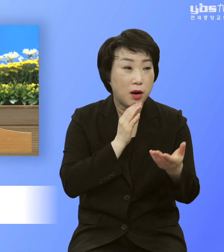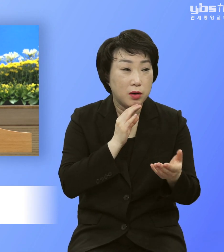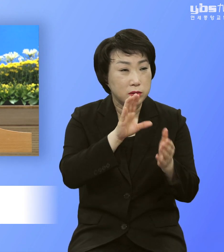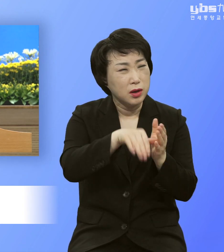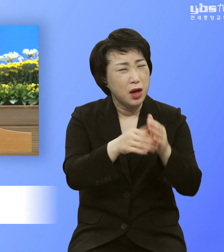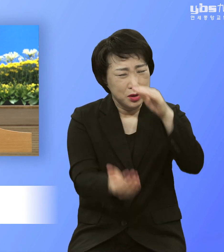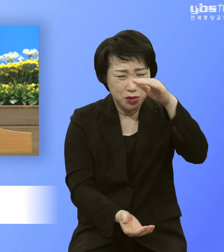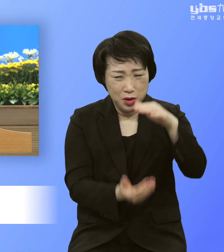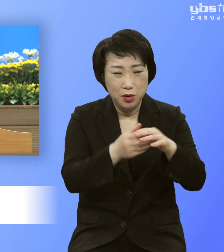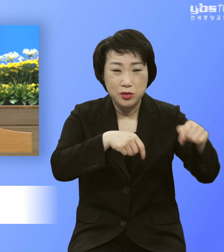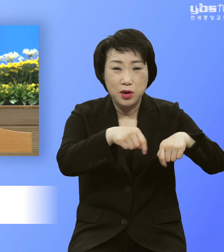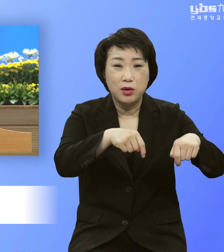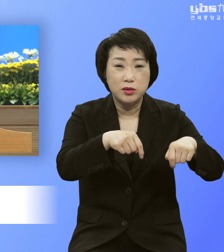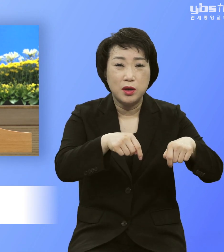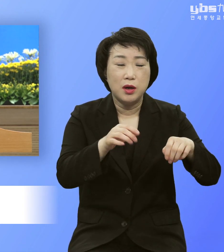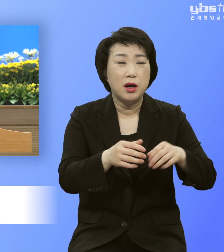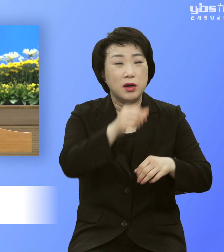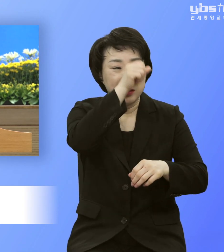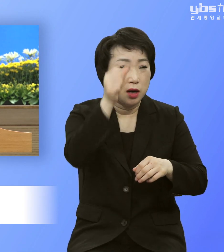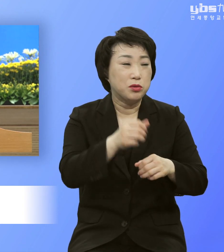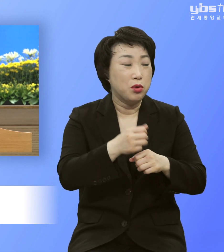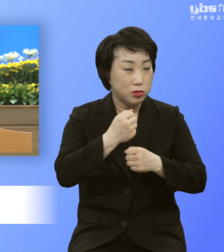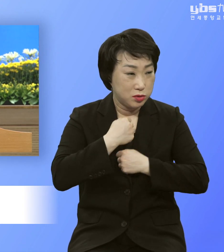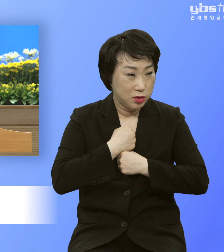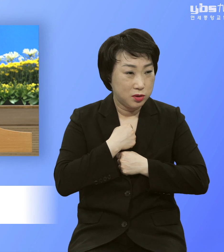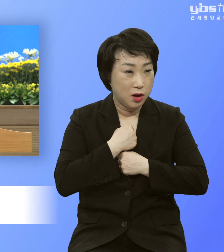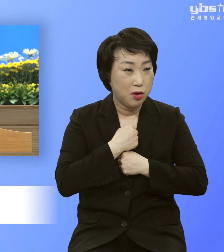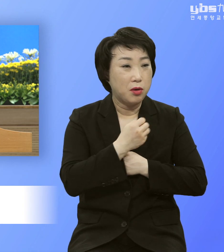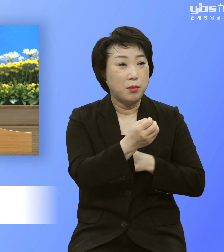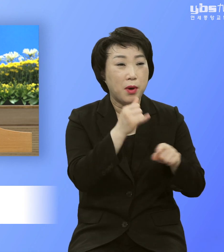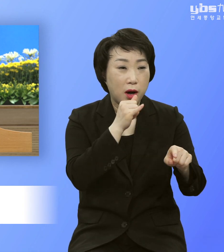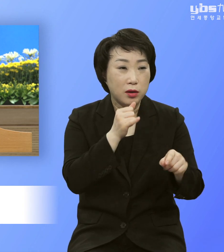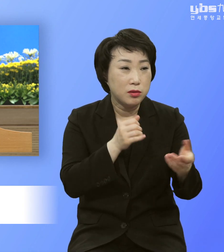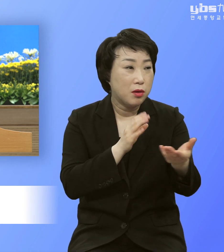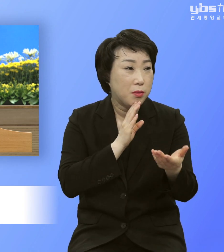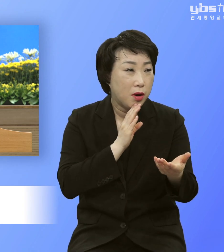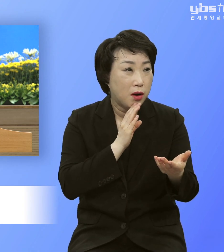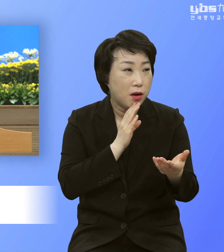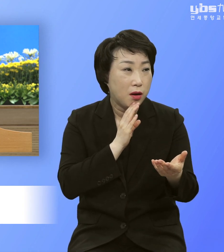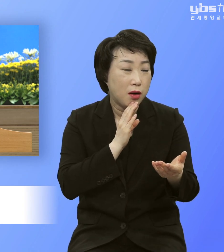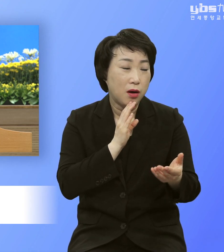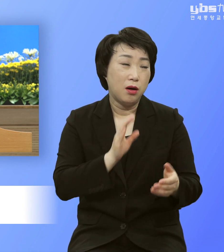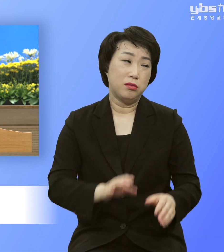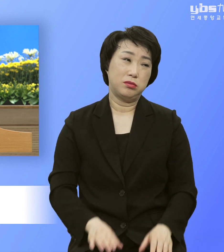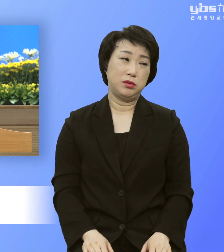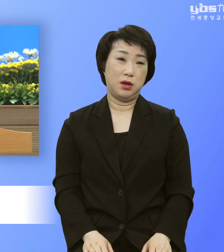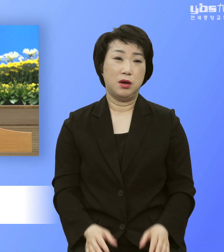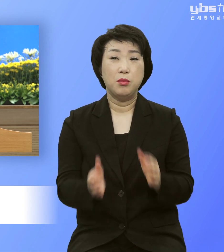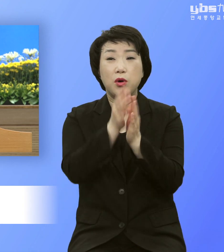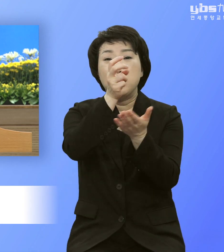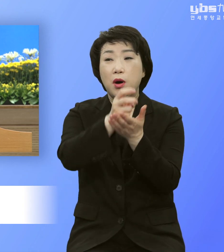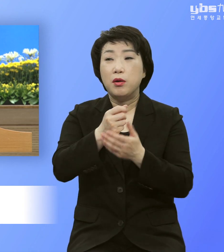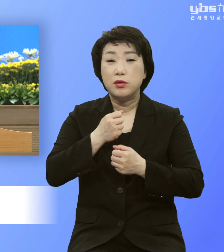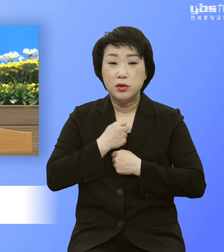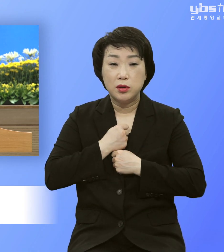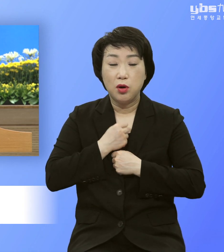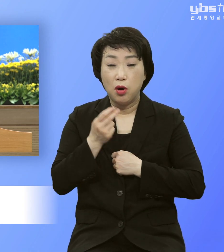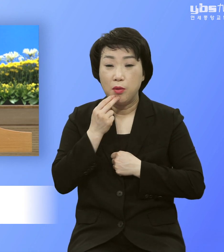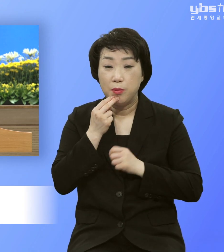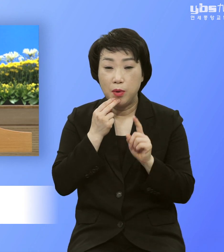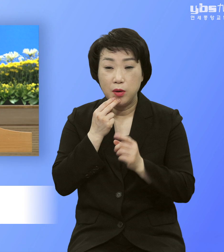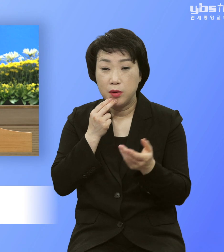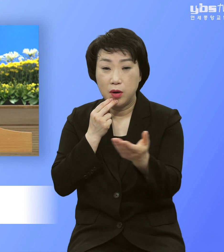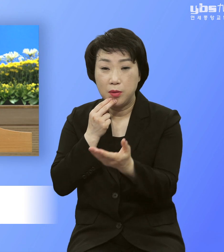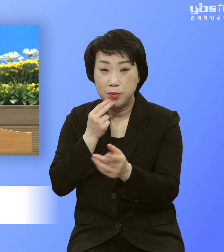그때 최고의 정치 권위자인 장로들도 지켰대요. 그래서 율법을 안 지키면